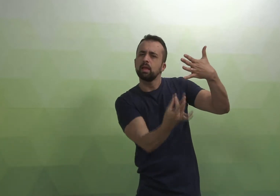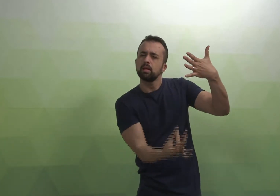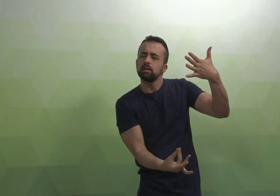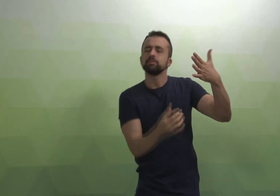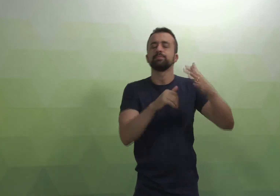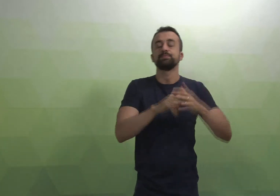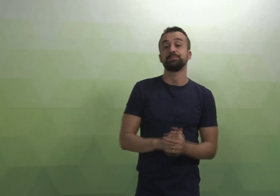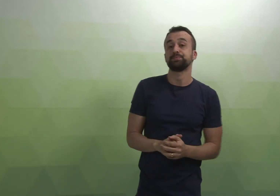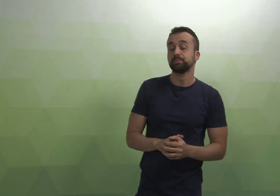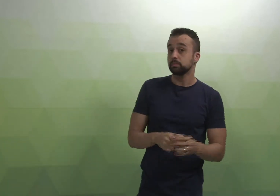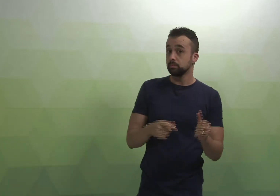vejamos cada uma delas.